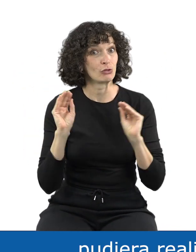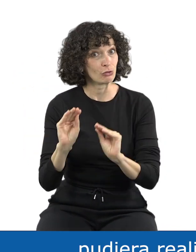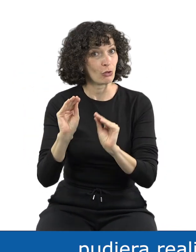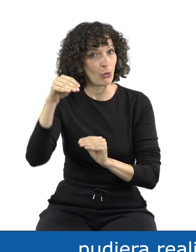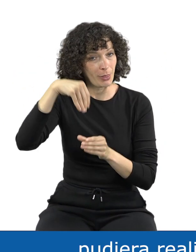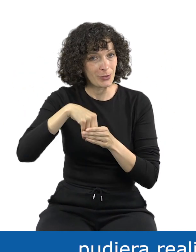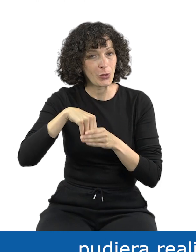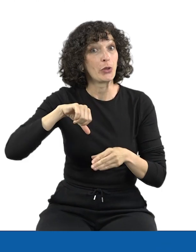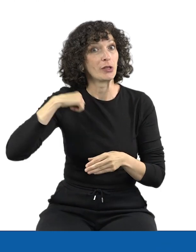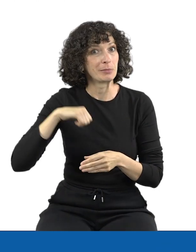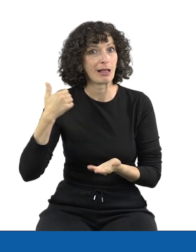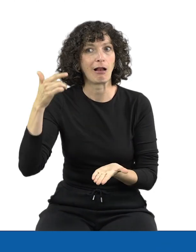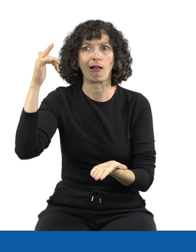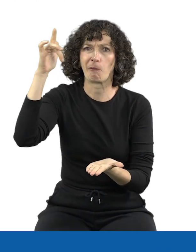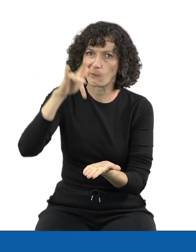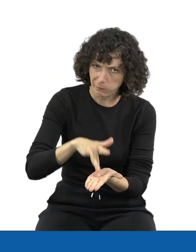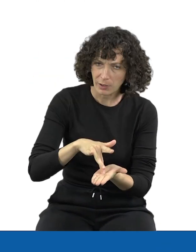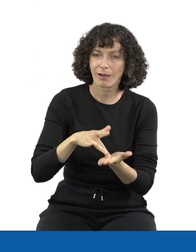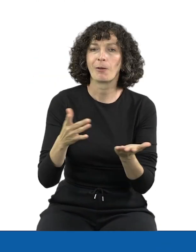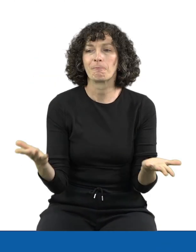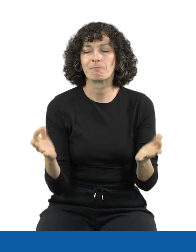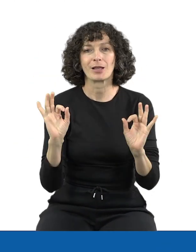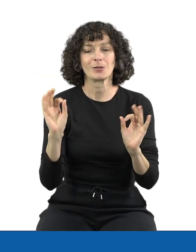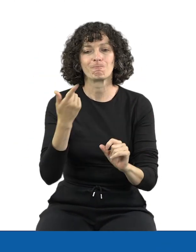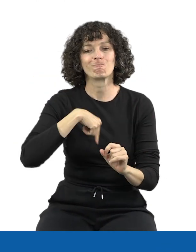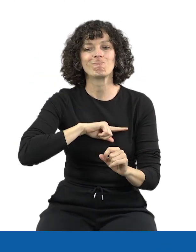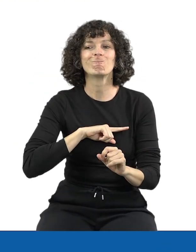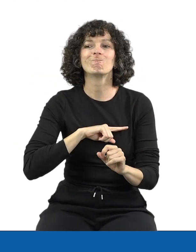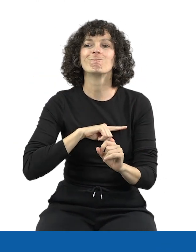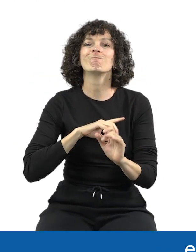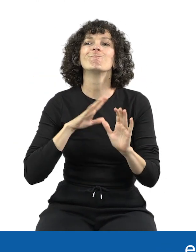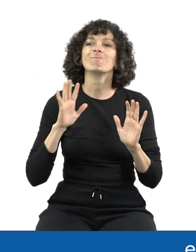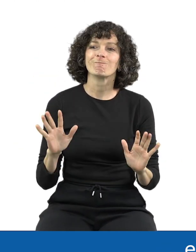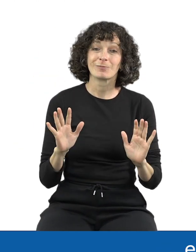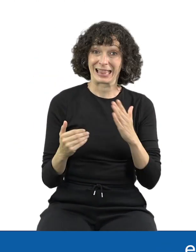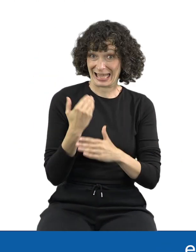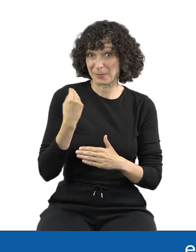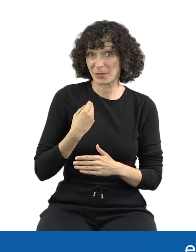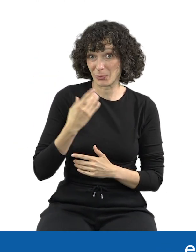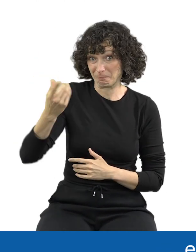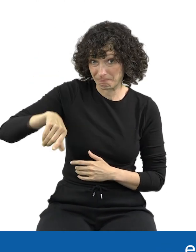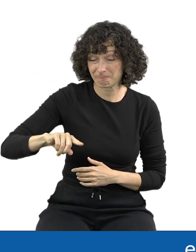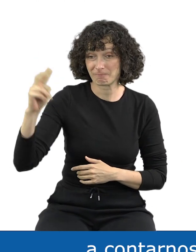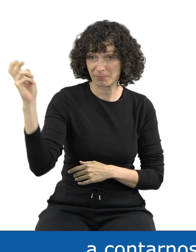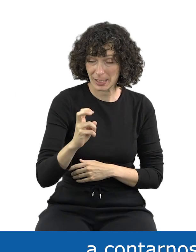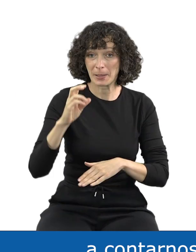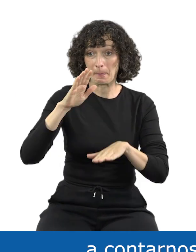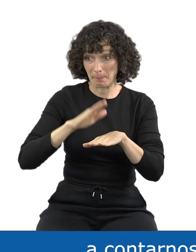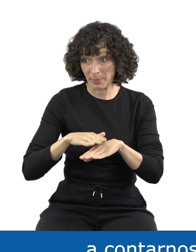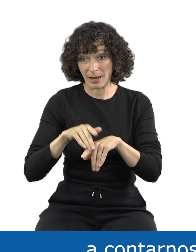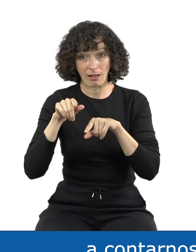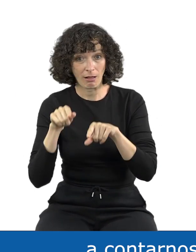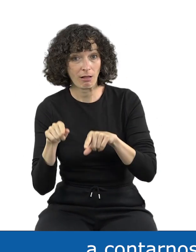en el hospital, bueno, pues nos permitió compartir en la jornada en la que ellos vinieron a